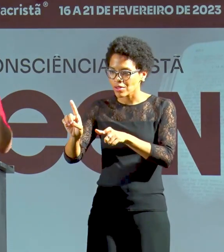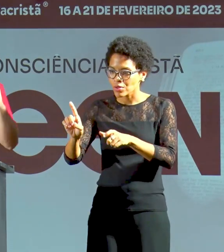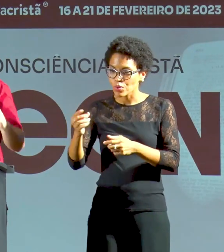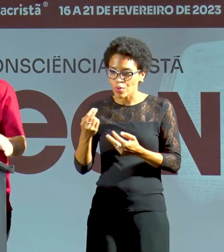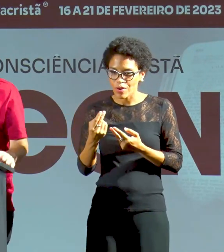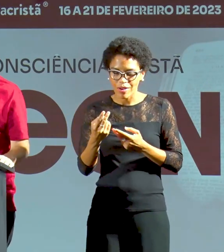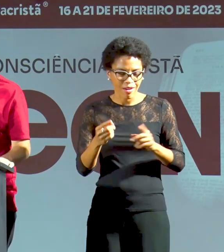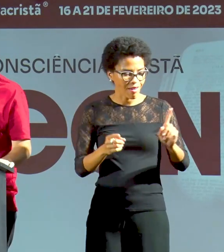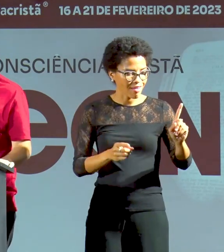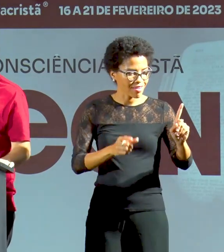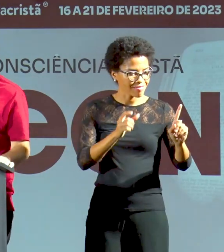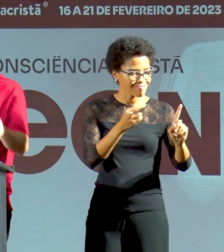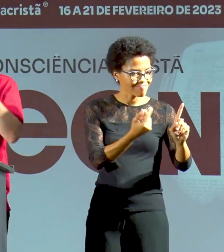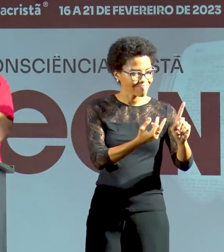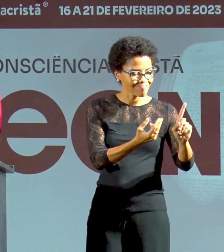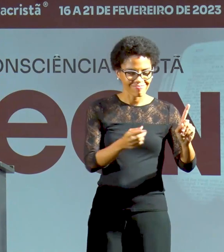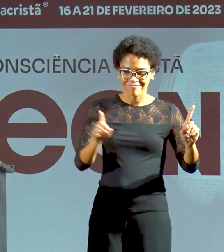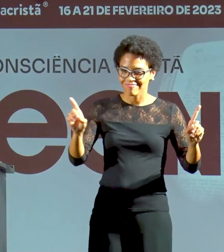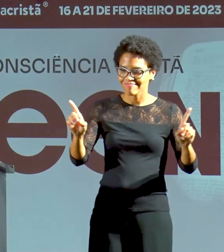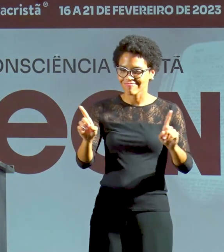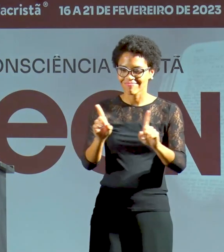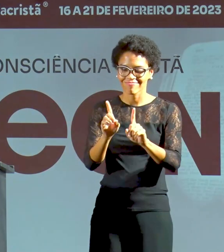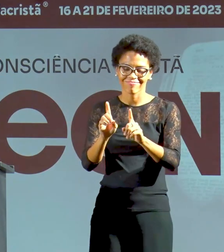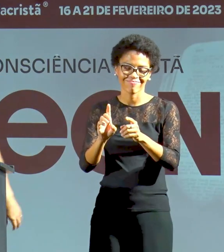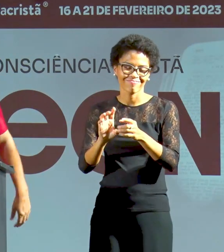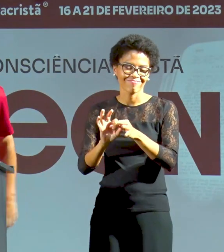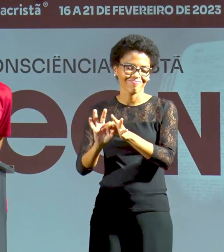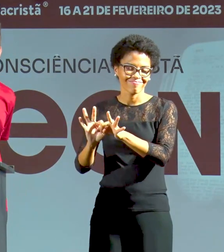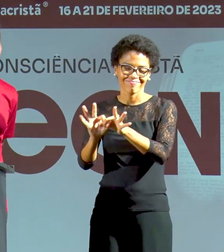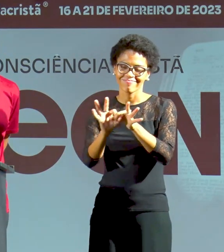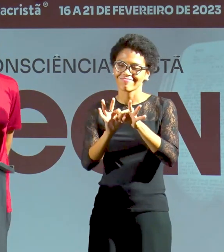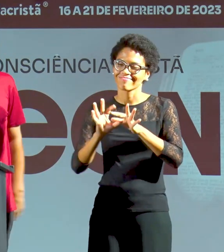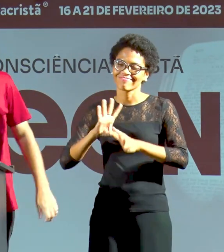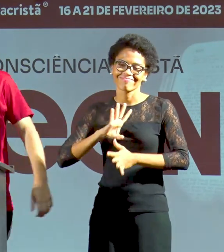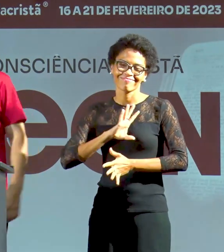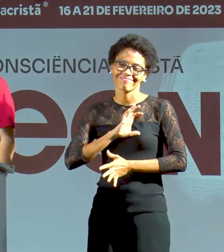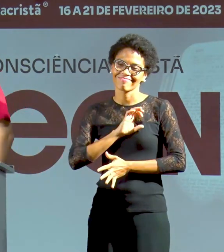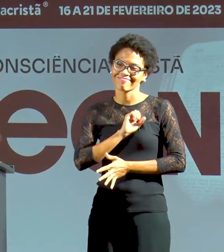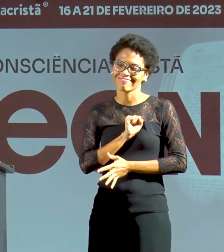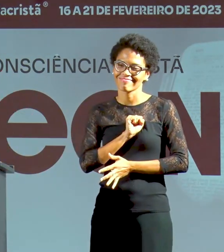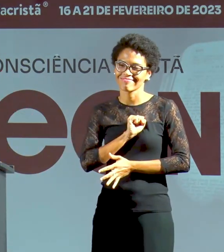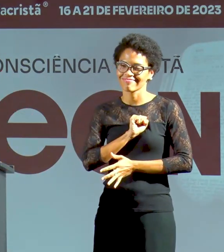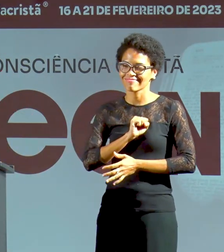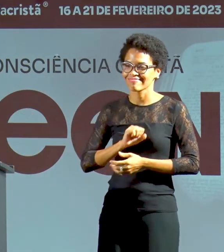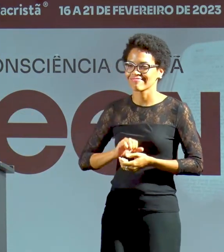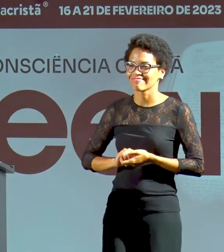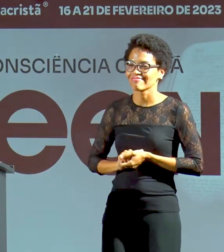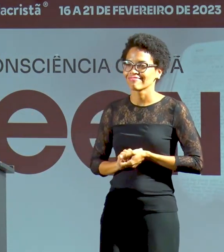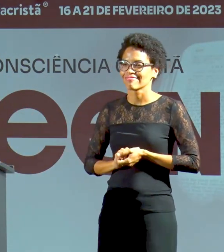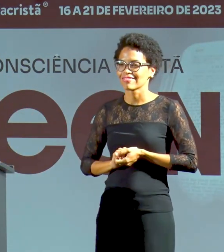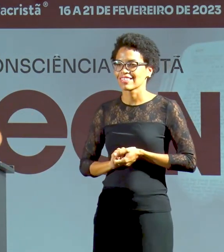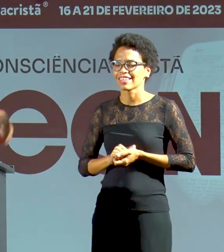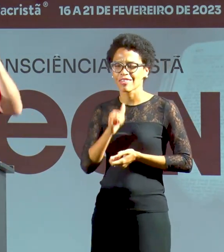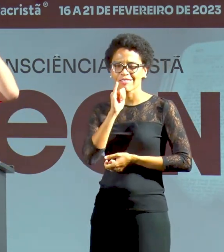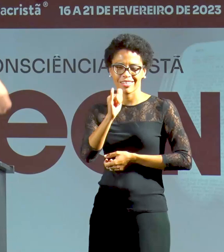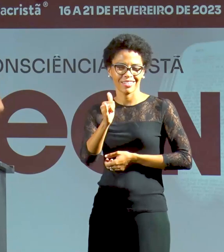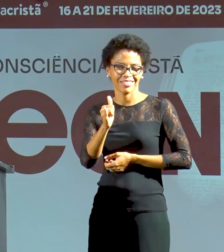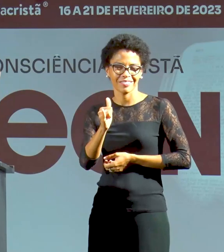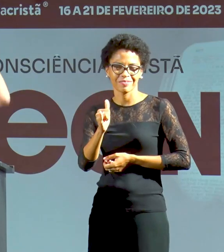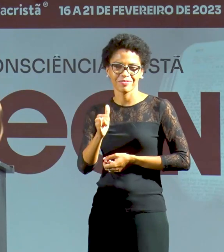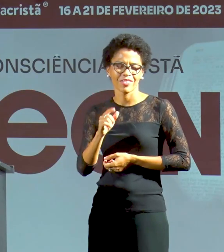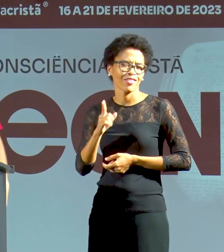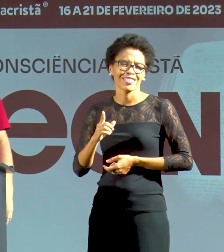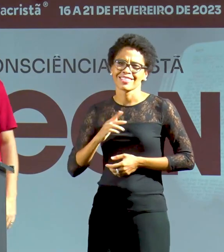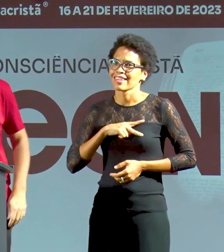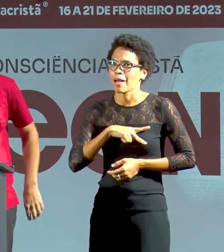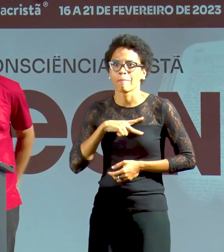uma linda história de amor Rute ah gente Ô gente eu vou dizer uma coisa para vocês Vocês estão